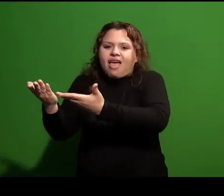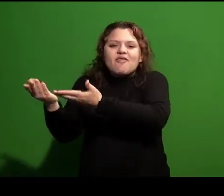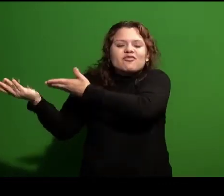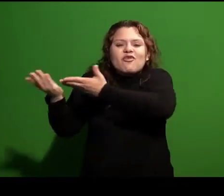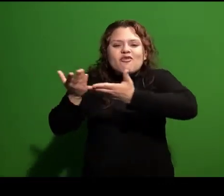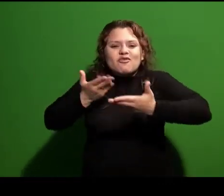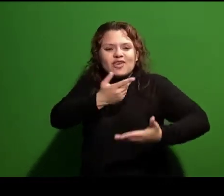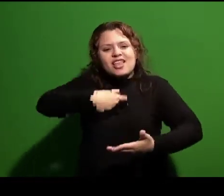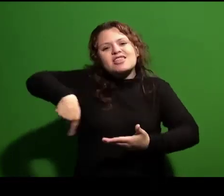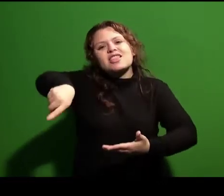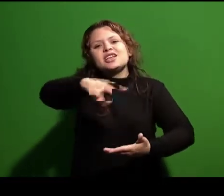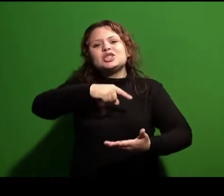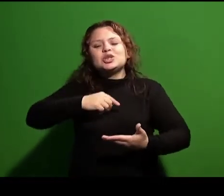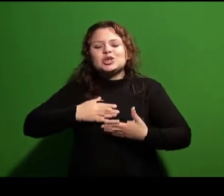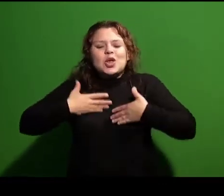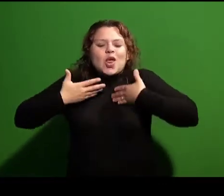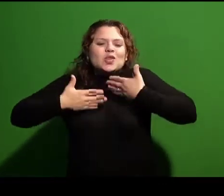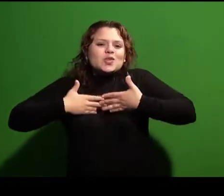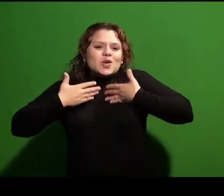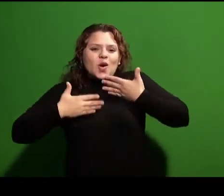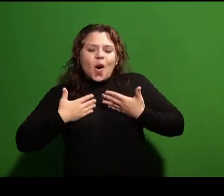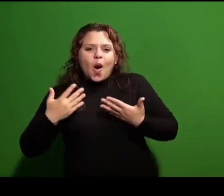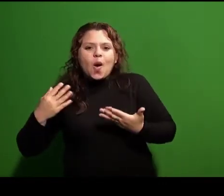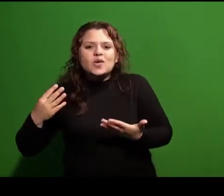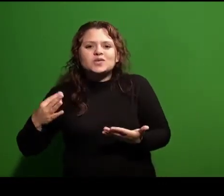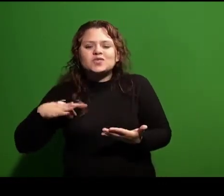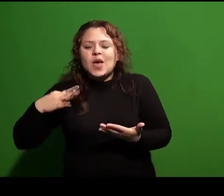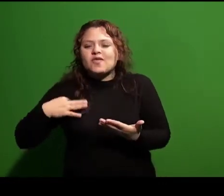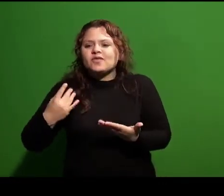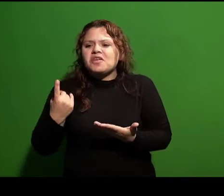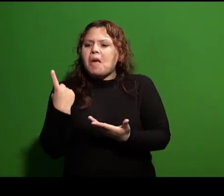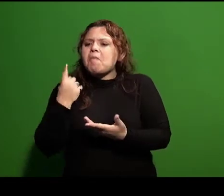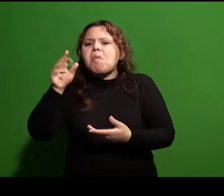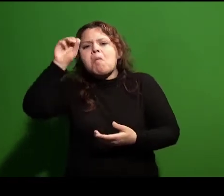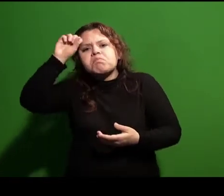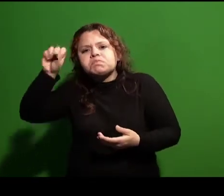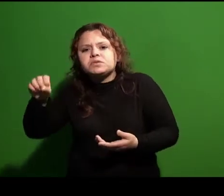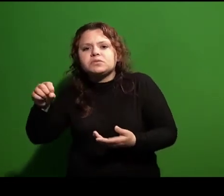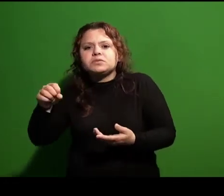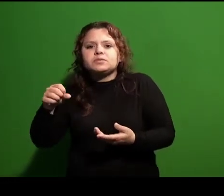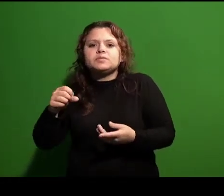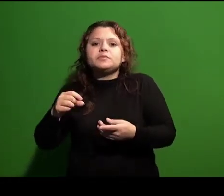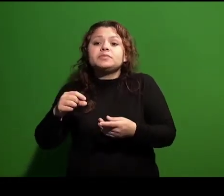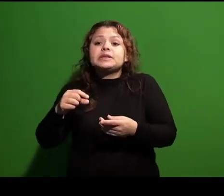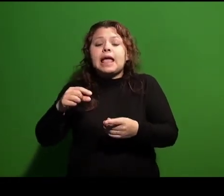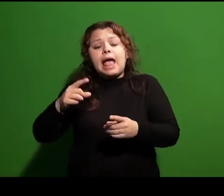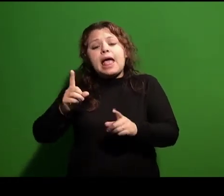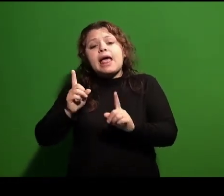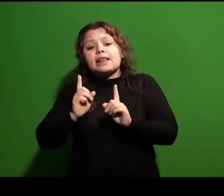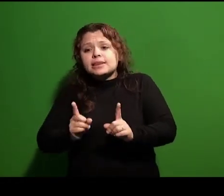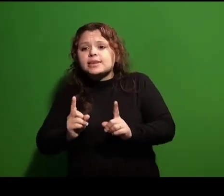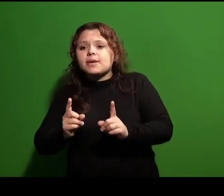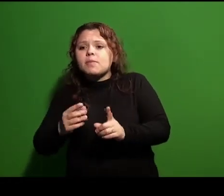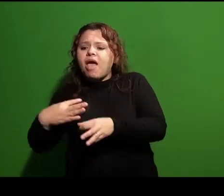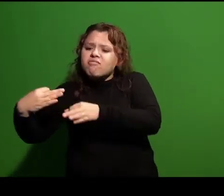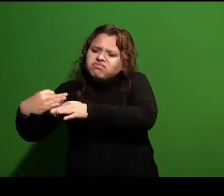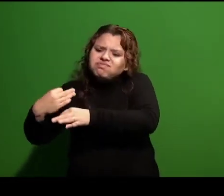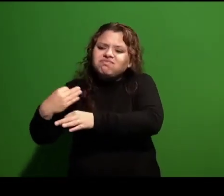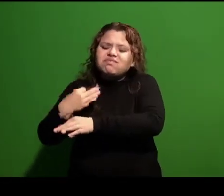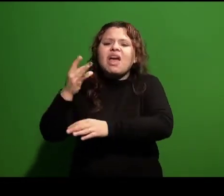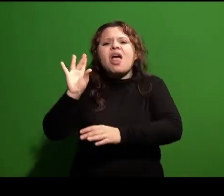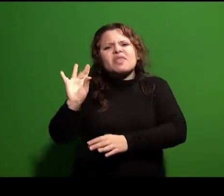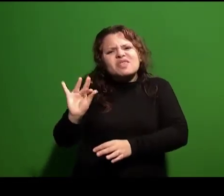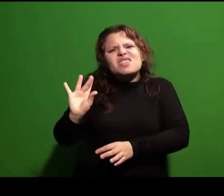ninguna disciplina al presente parece ser causa de gozo, sino de tristeza, pero después da fruto apacible